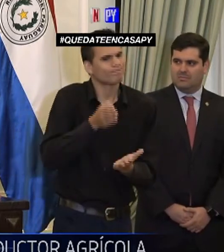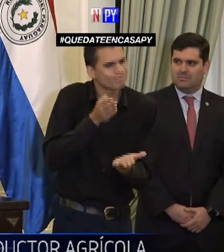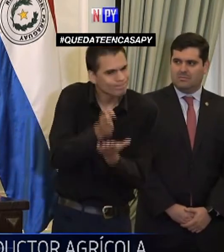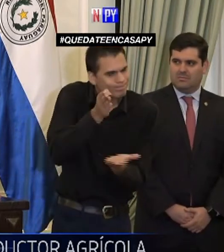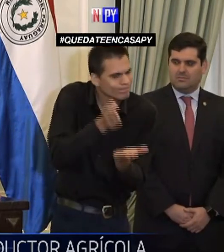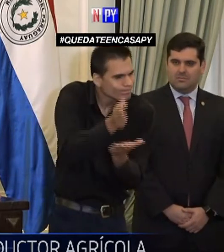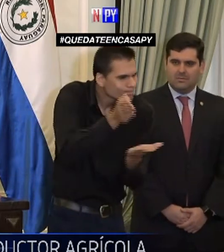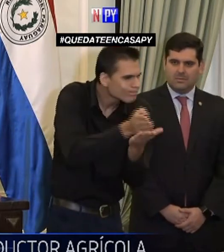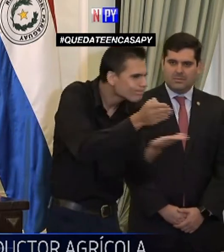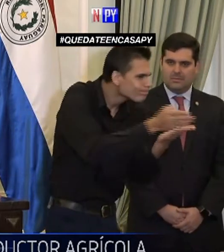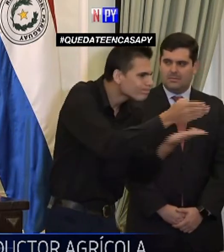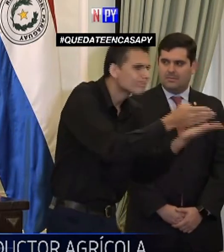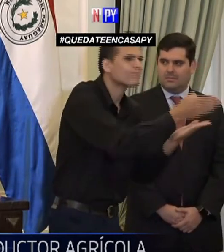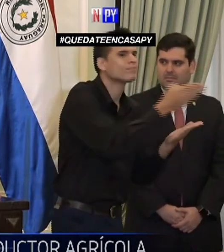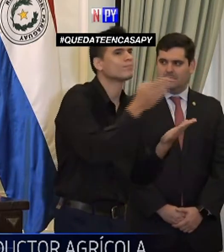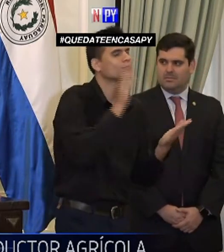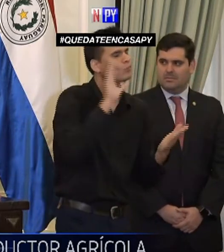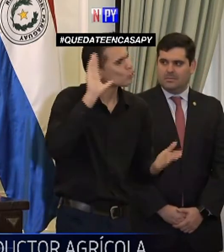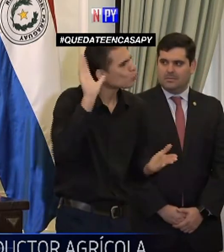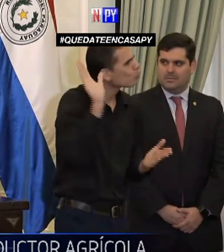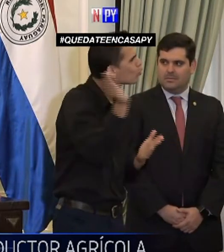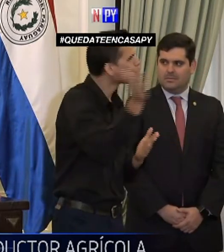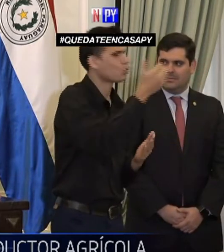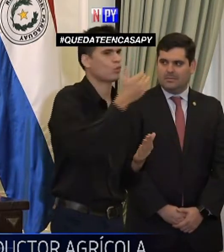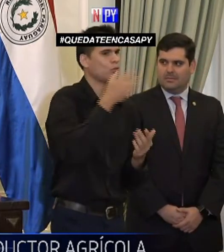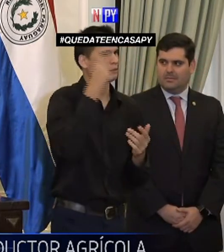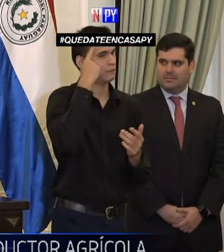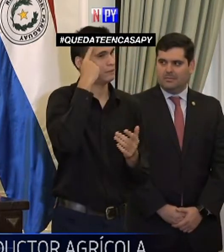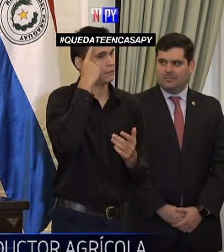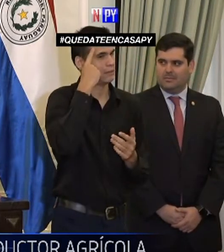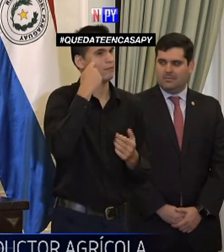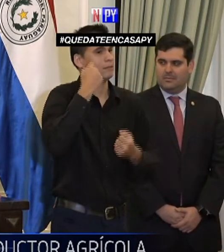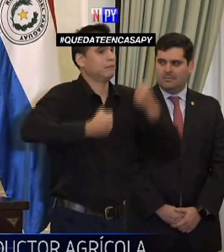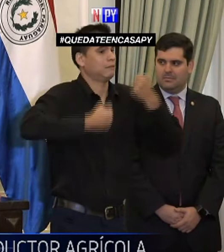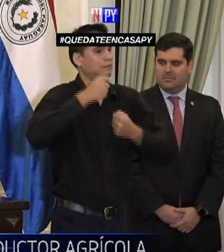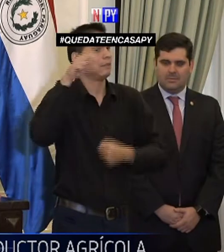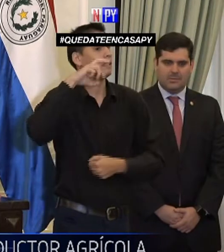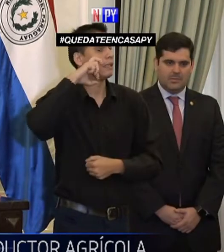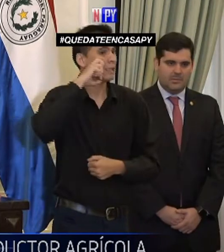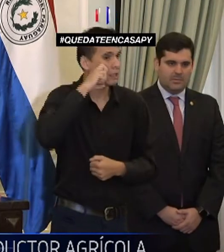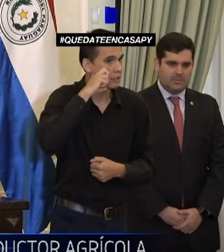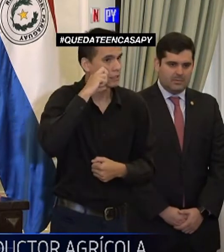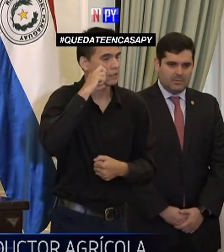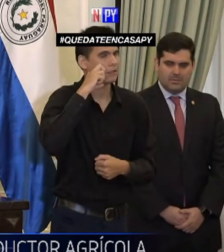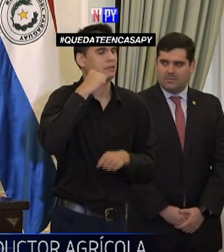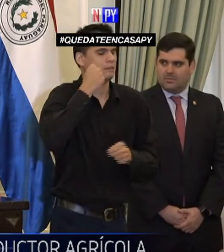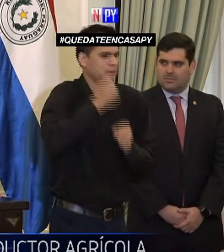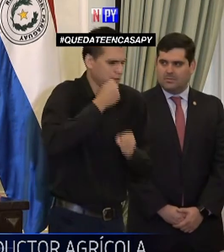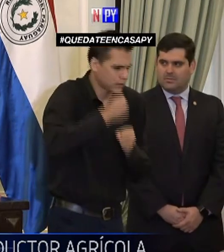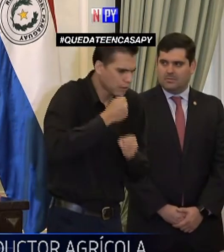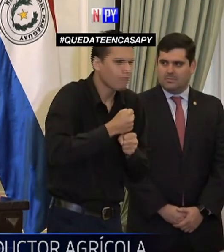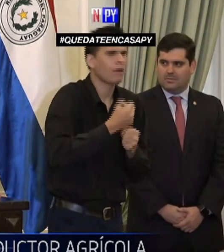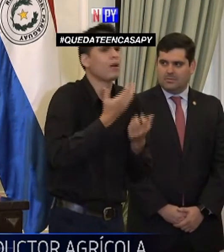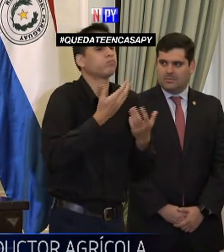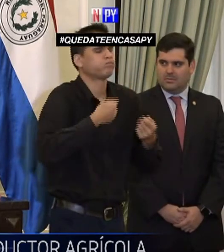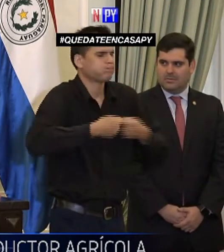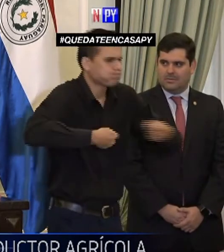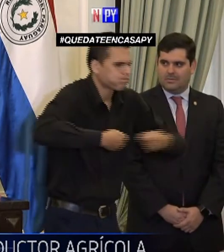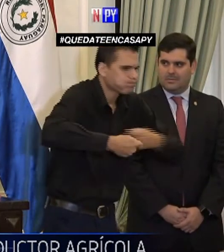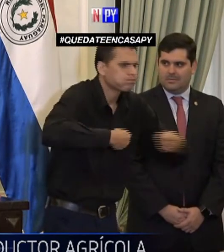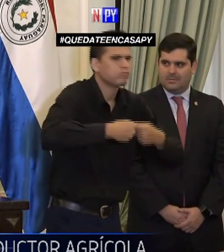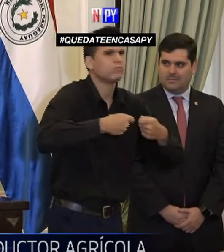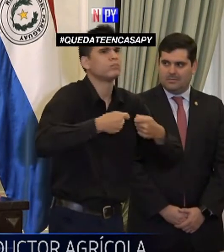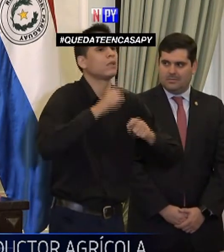todos los sectores, también a la industria de la carne. Sabemos la problemática con respecto a los productores, el precio que